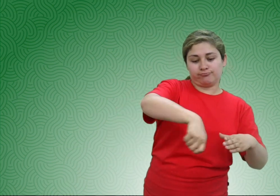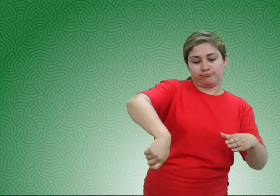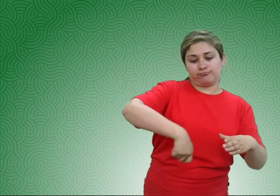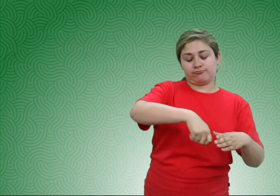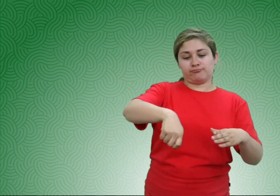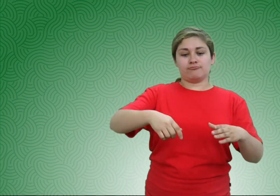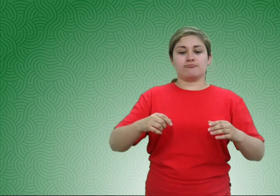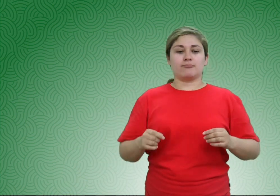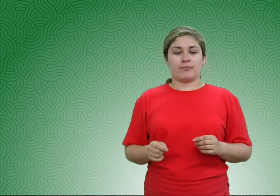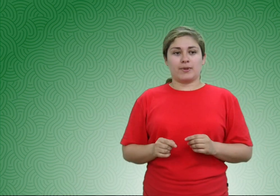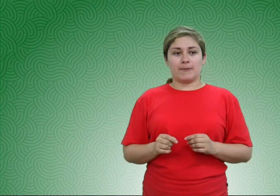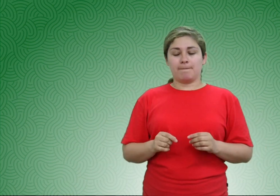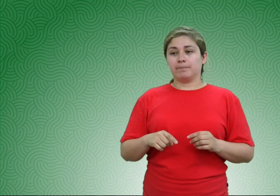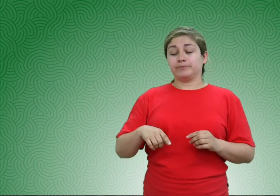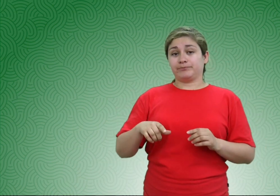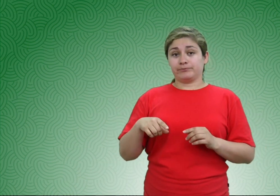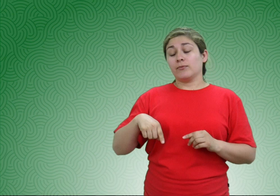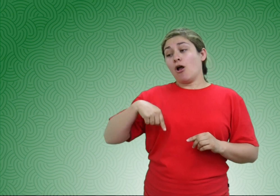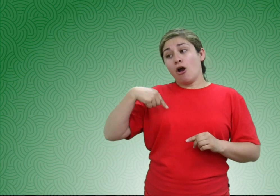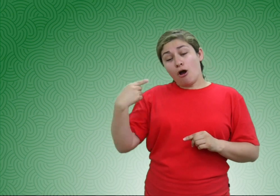estos dos y mezclamos.